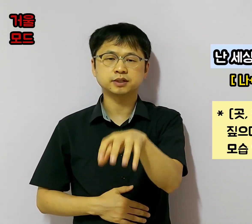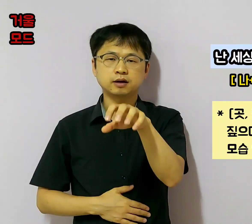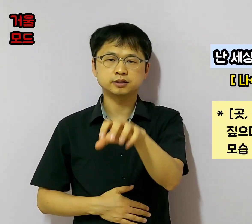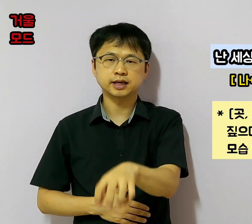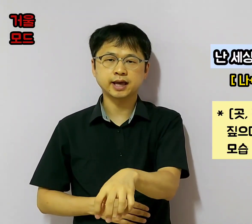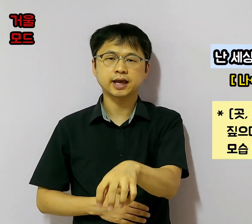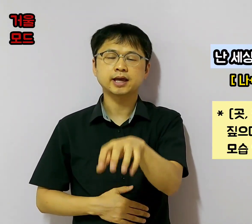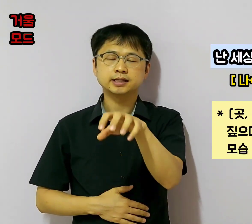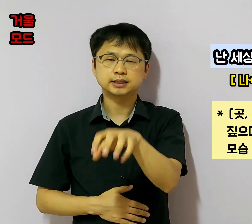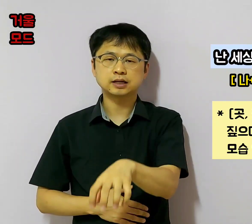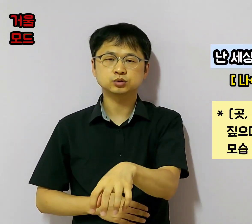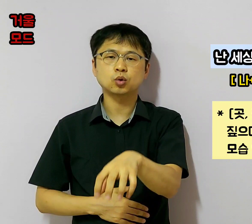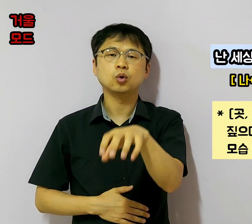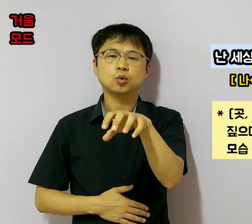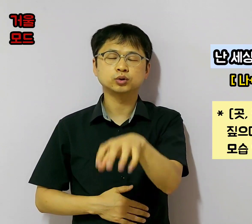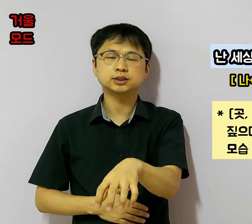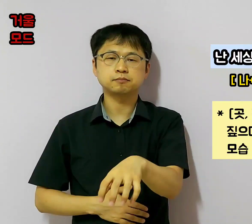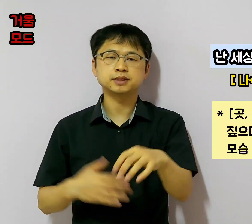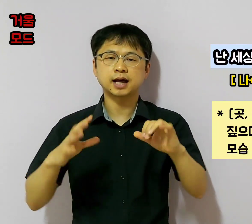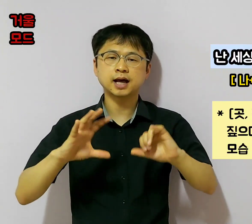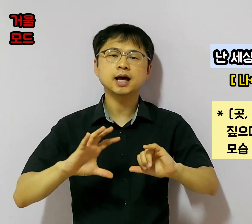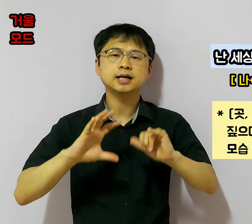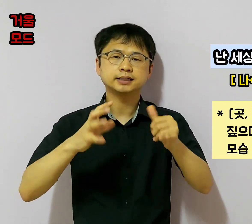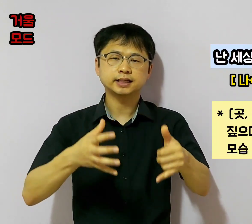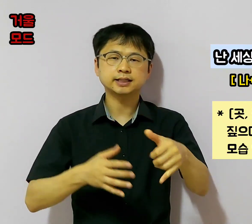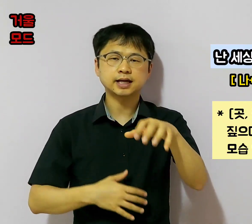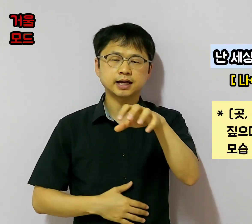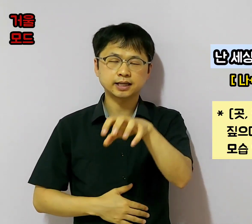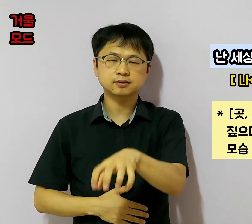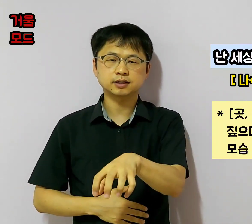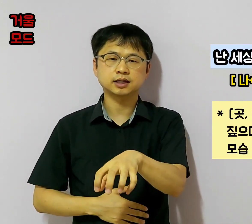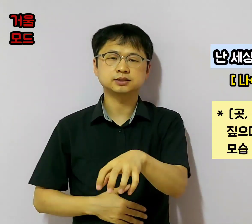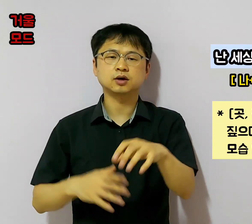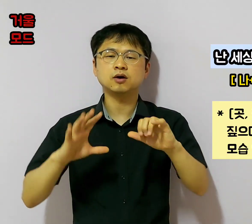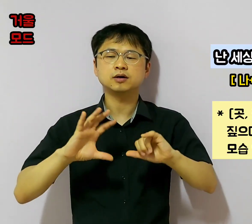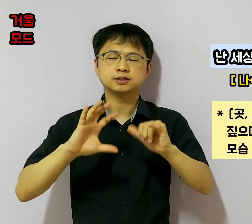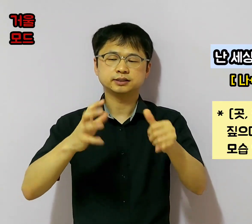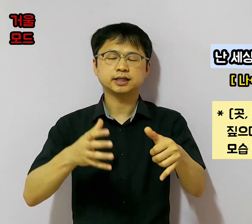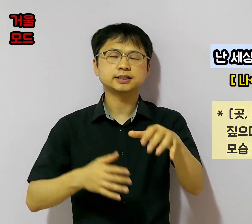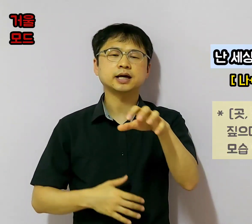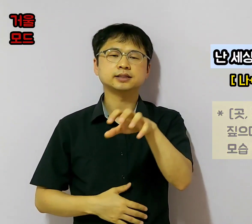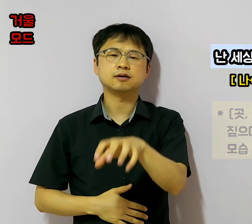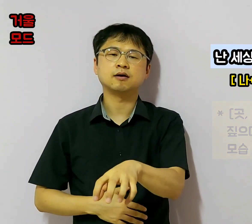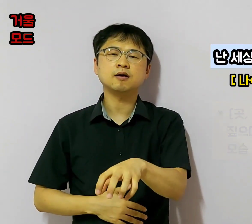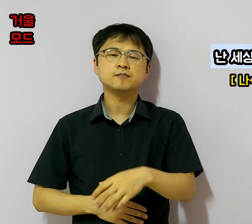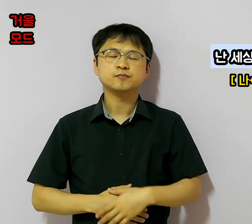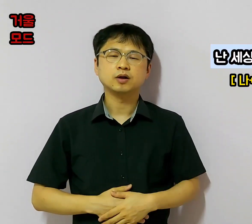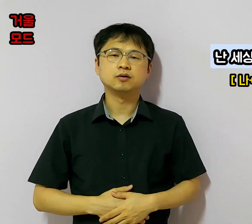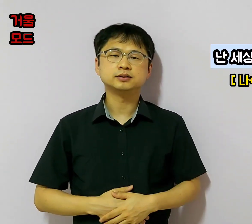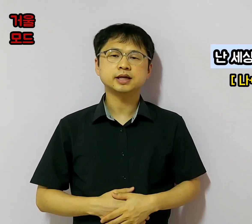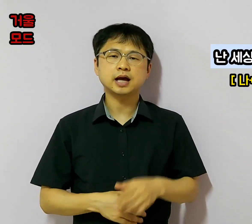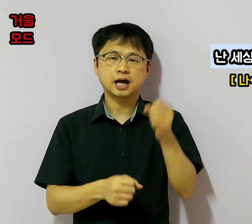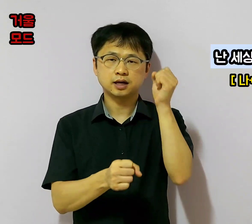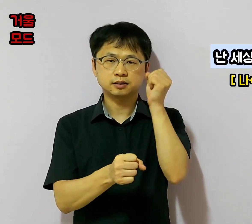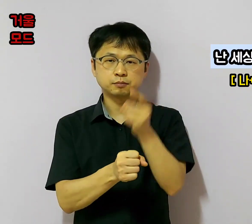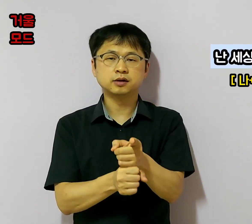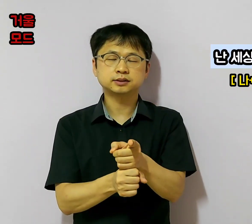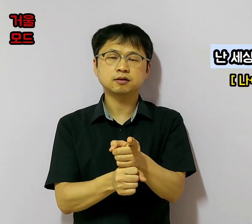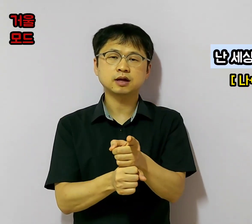됩니다. 어디에 장소, 곳이 됩니다. 세상에서가 되겠죠. 세상에서 어느샌가 벌써라는